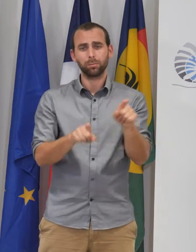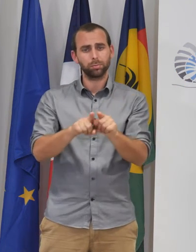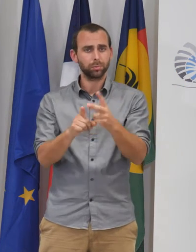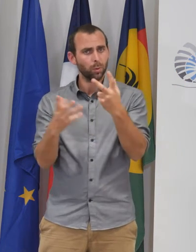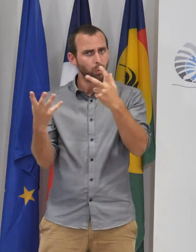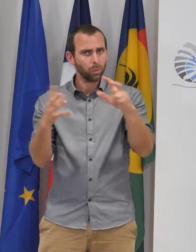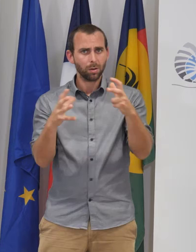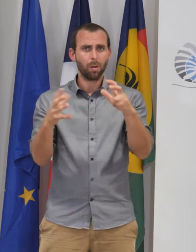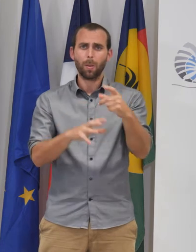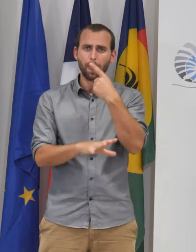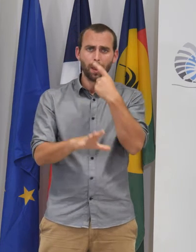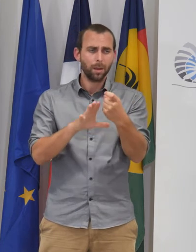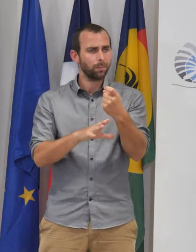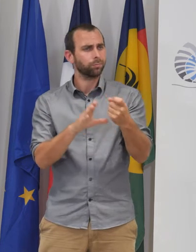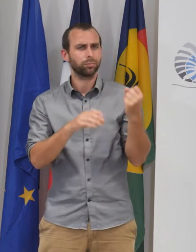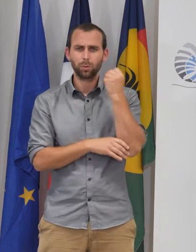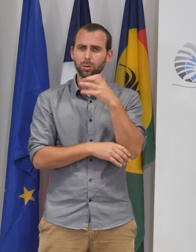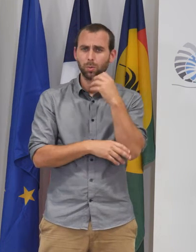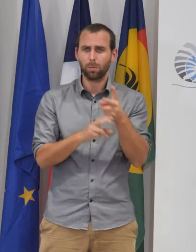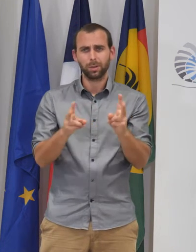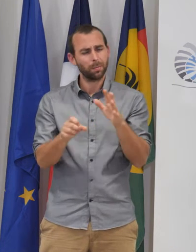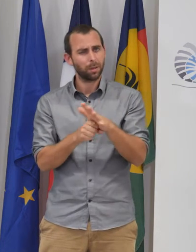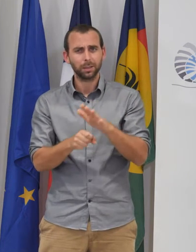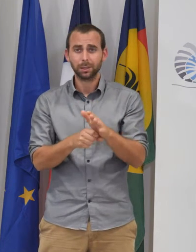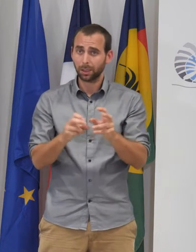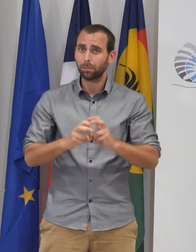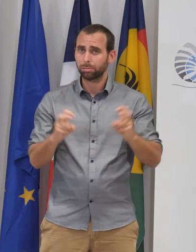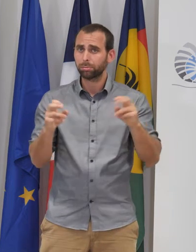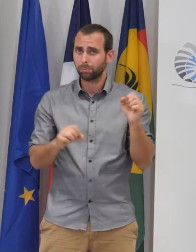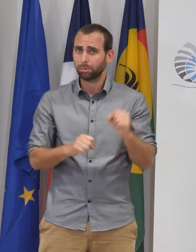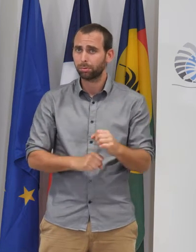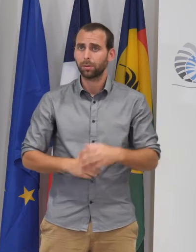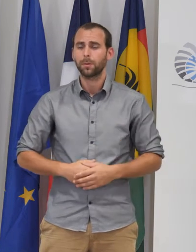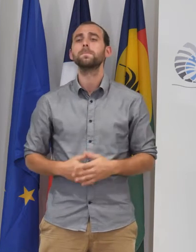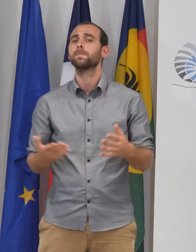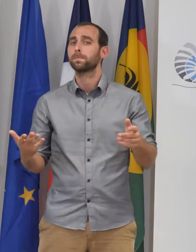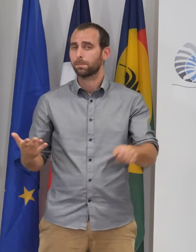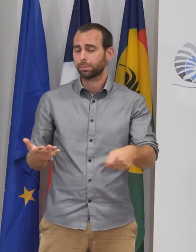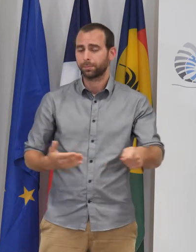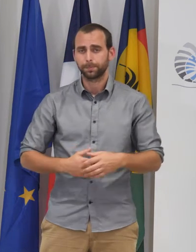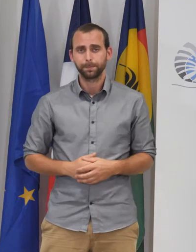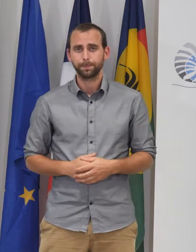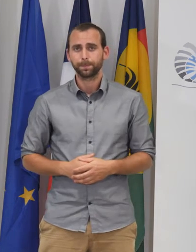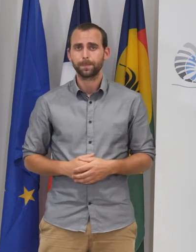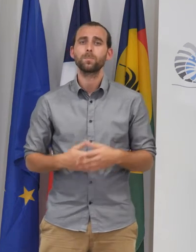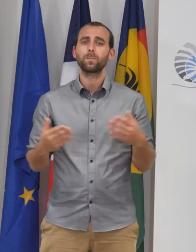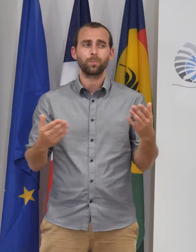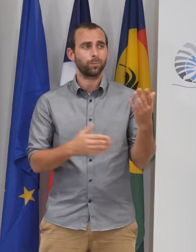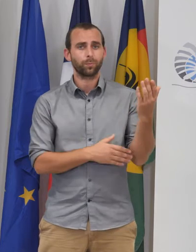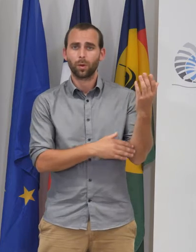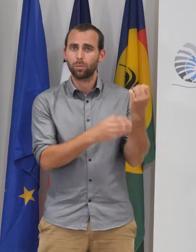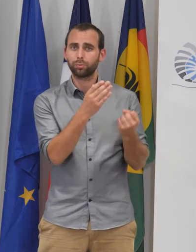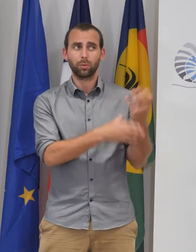tests par jour, qui est peut-être insuffisante actuellement? Bien naturellement, hein, je veux dire, l'apport de